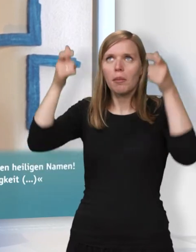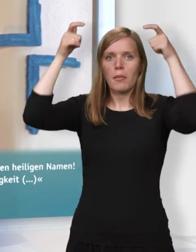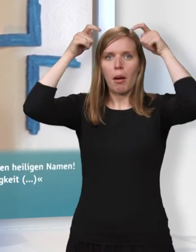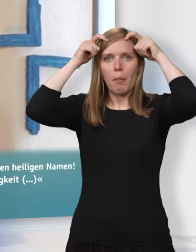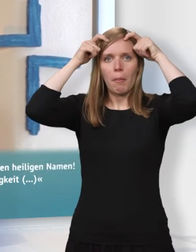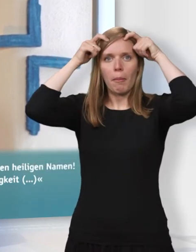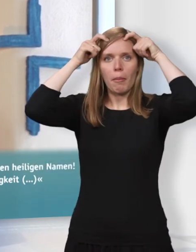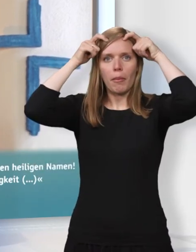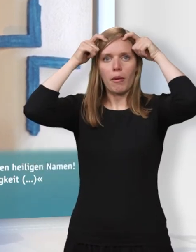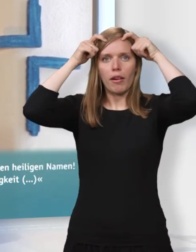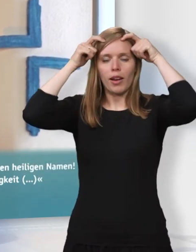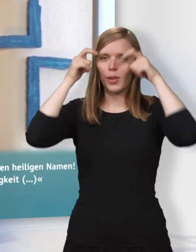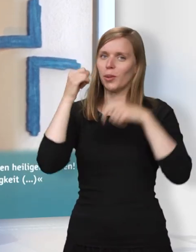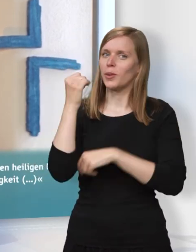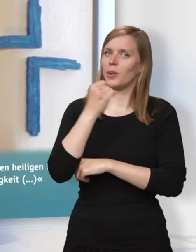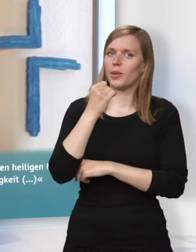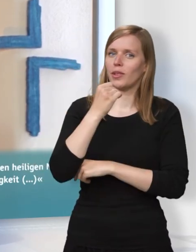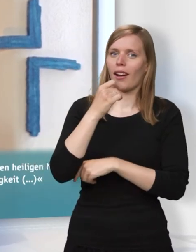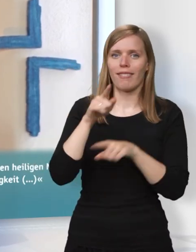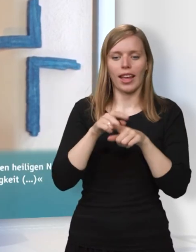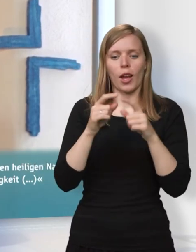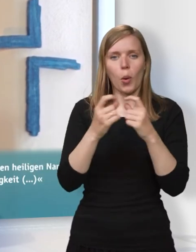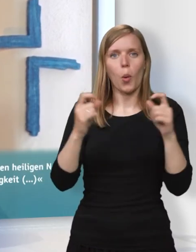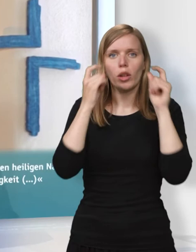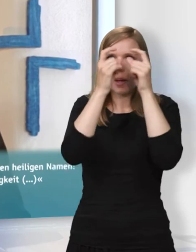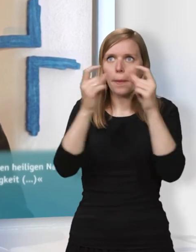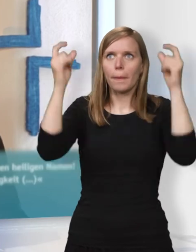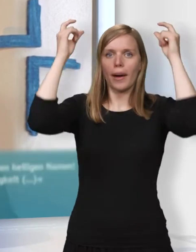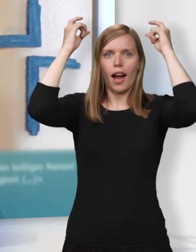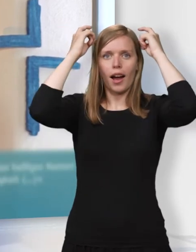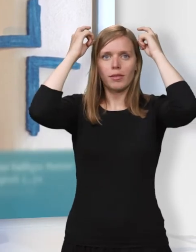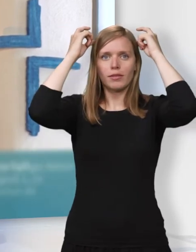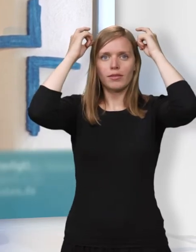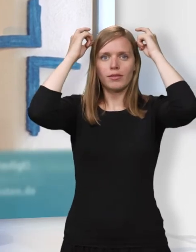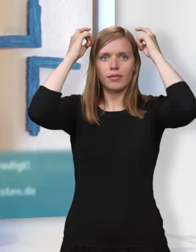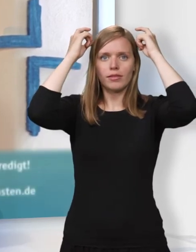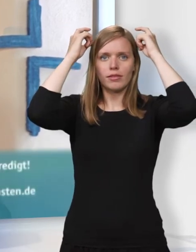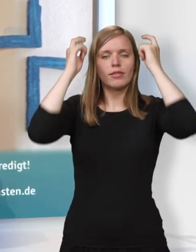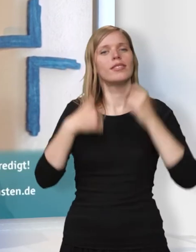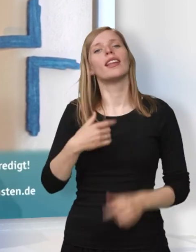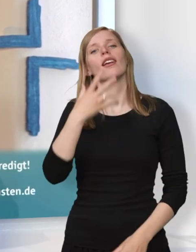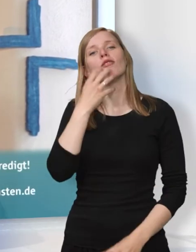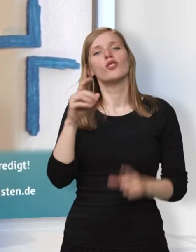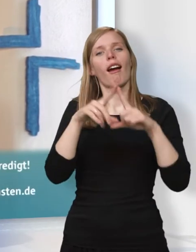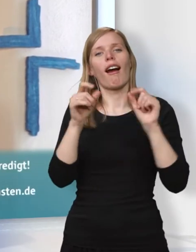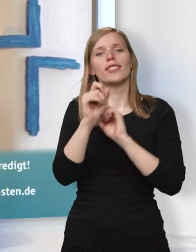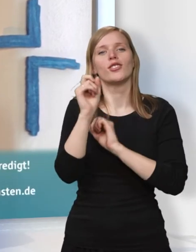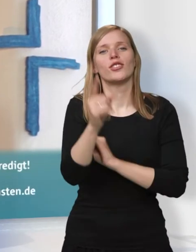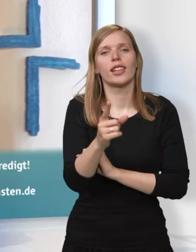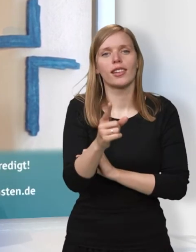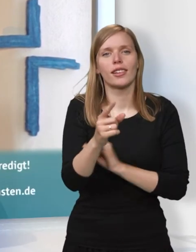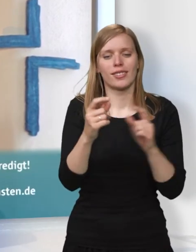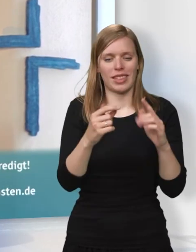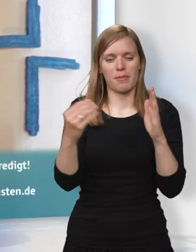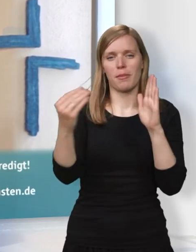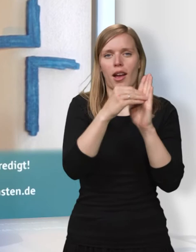Gekrönt. Erinnern Sie sich bitte daran, ich möchte Ihnen gerne diese wunderschöne Karte zukommen lassen. Gekrönt steht da